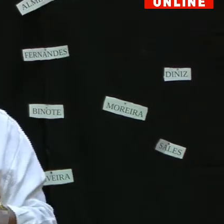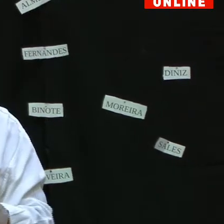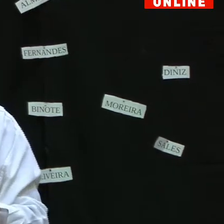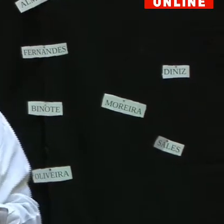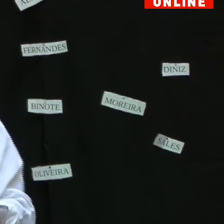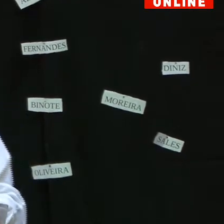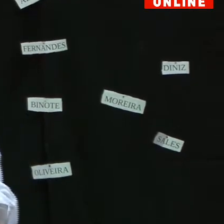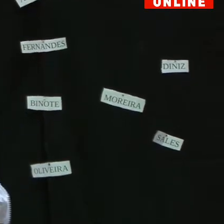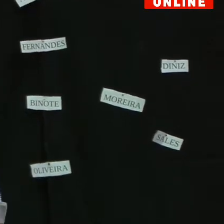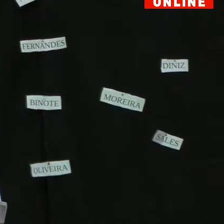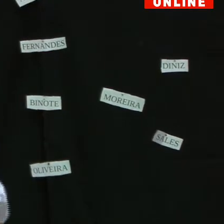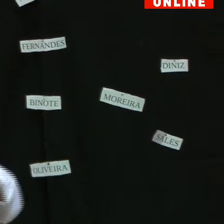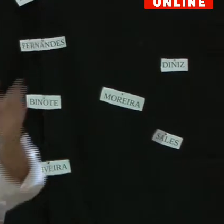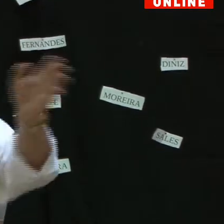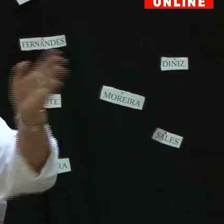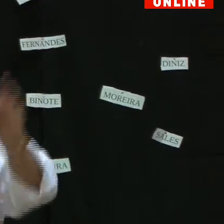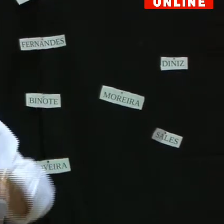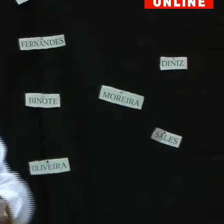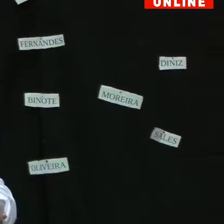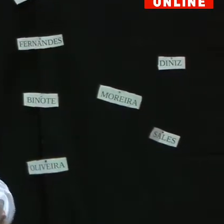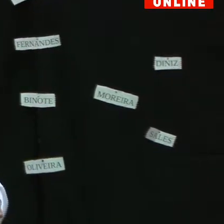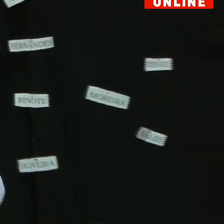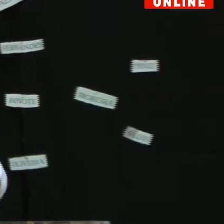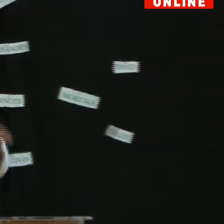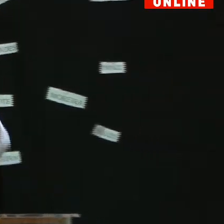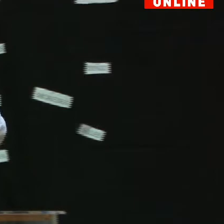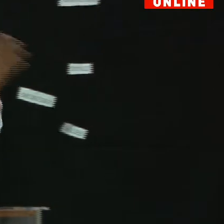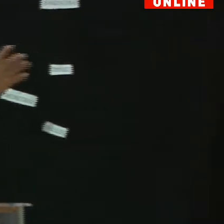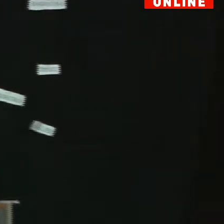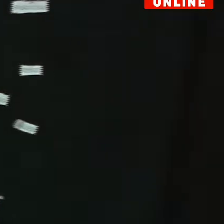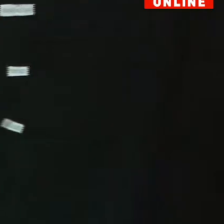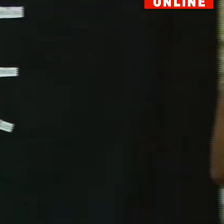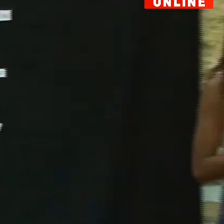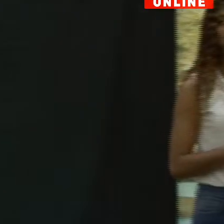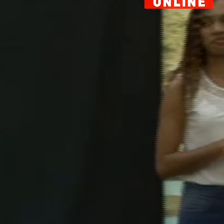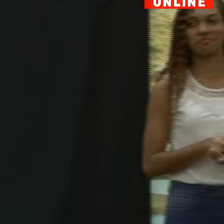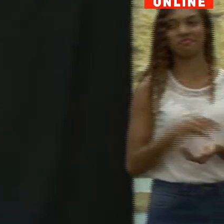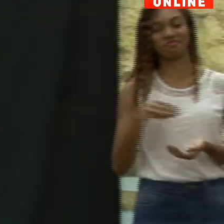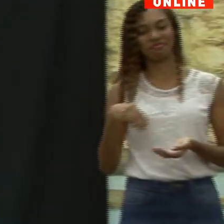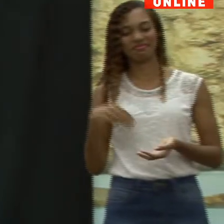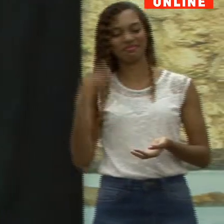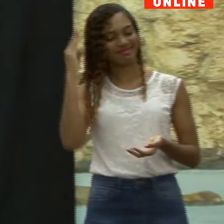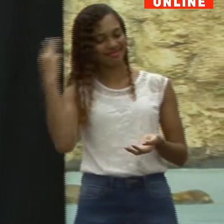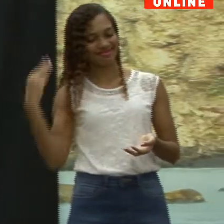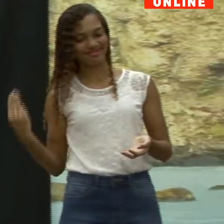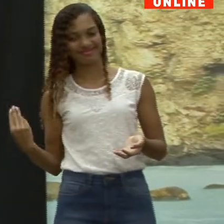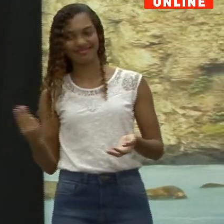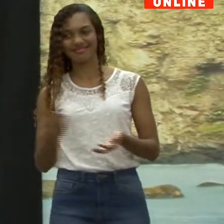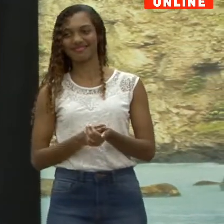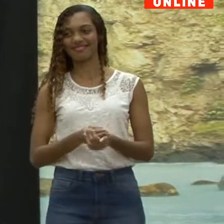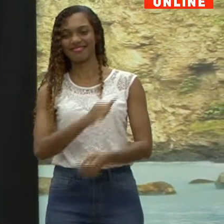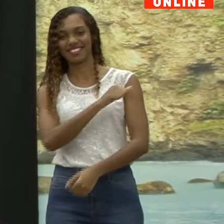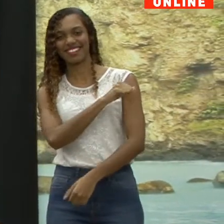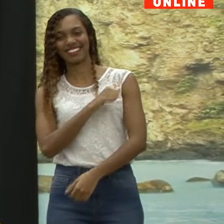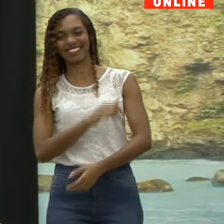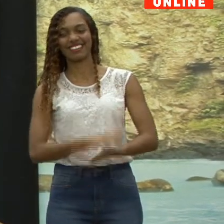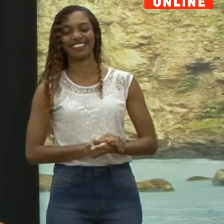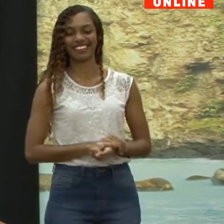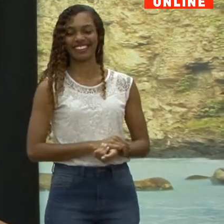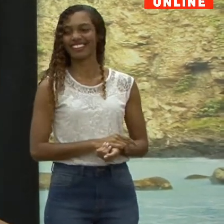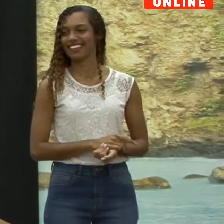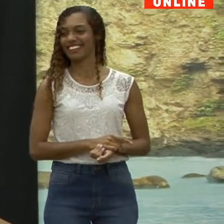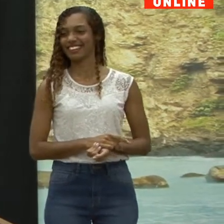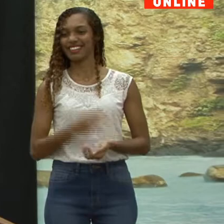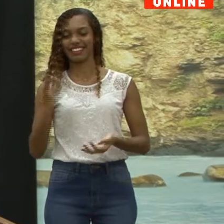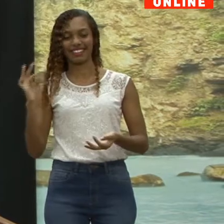lembrar que a Melissa é minha aluna, mas não de Libra, viu? Ela é minha aluna de teologia. Mas